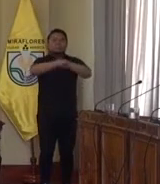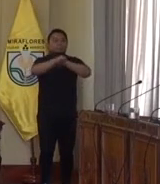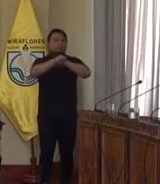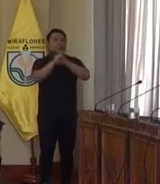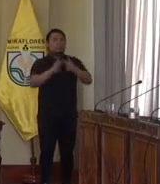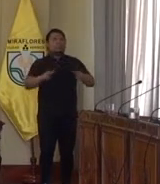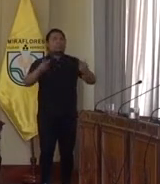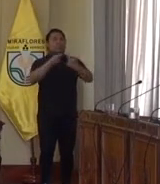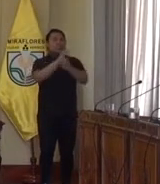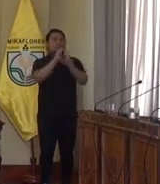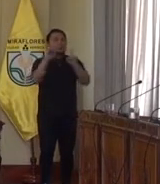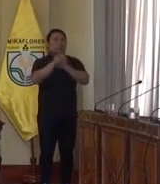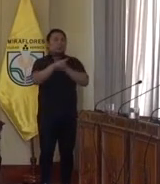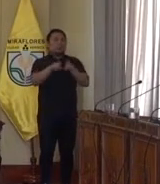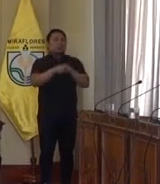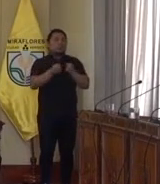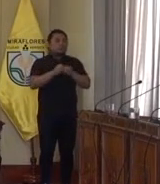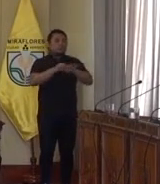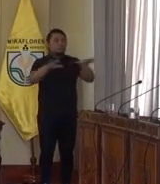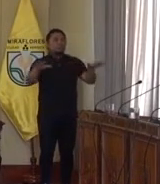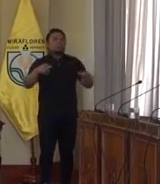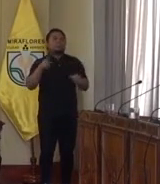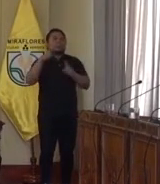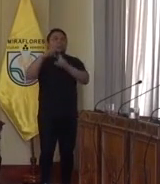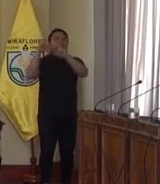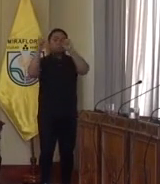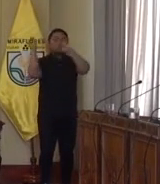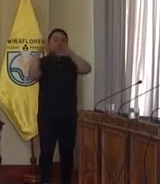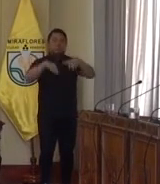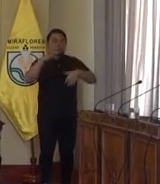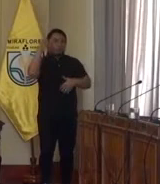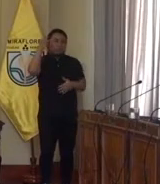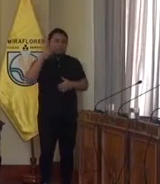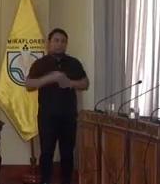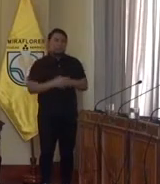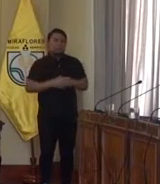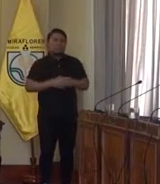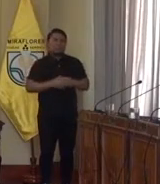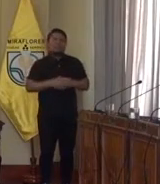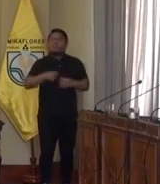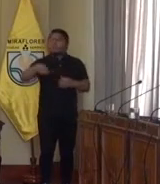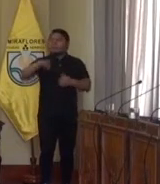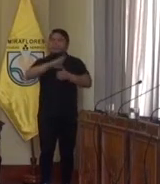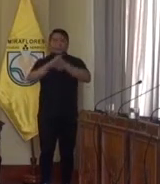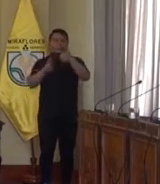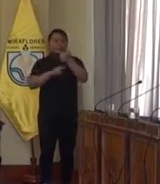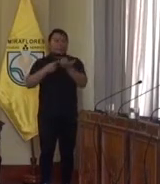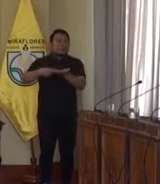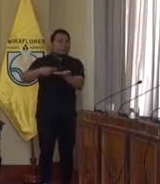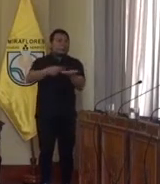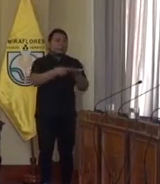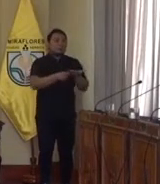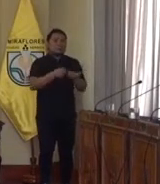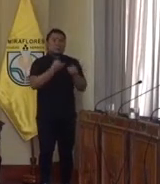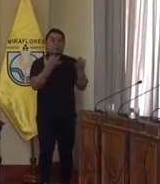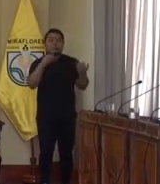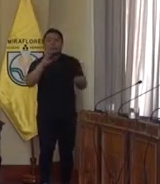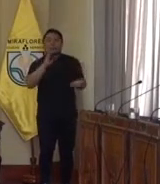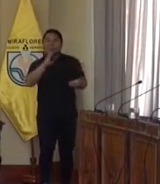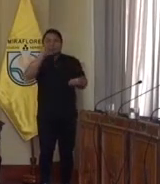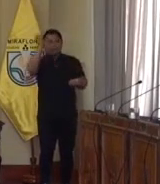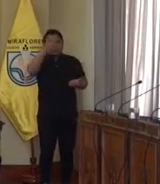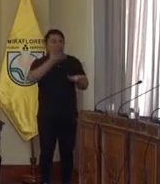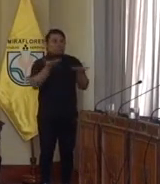valores culturales y la promoción turística del distrito. Señores regidores, en debate, ¿alguna